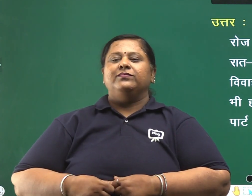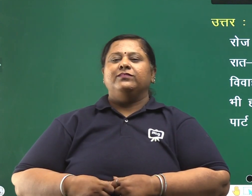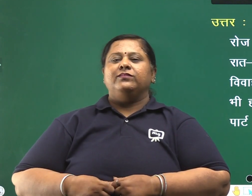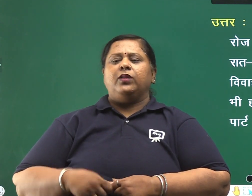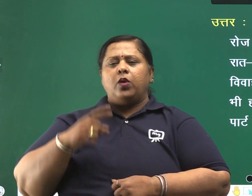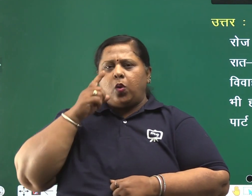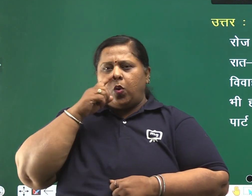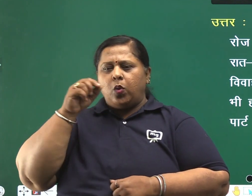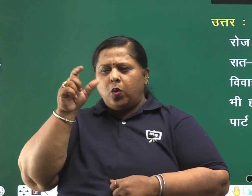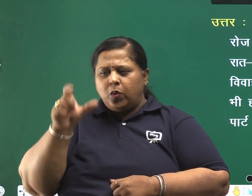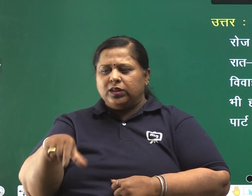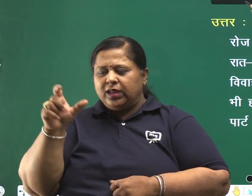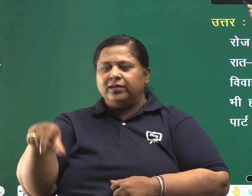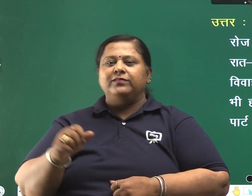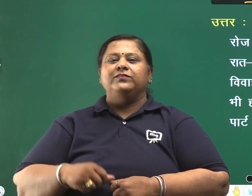औरतें